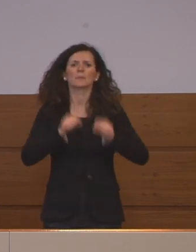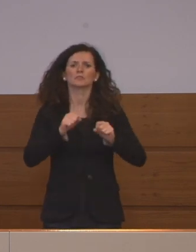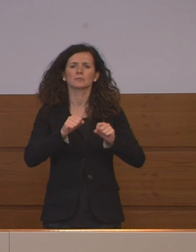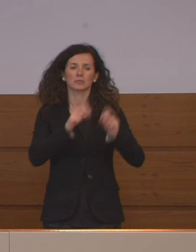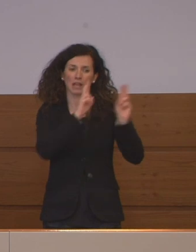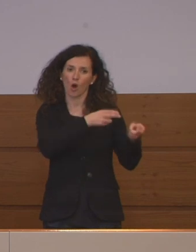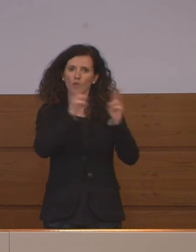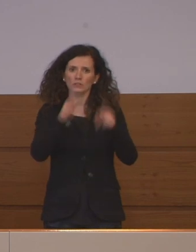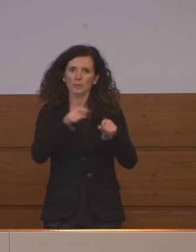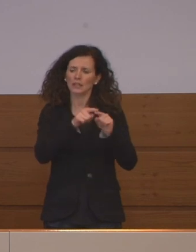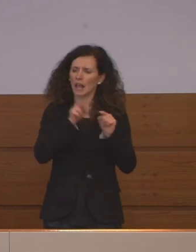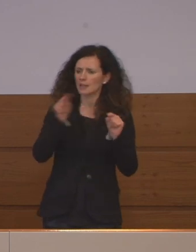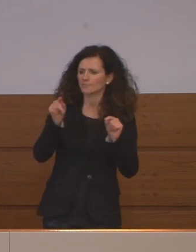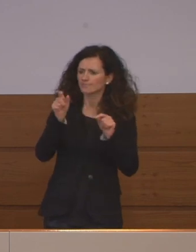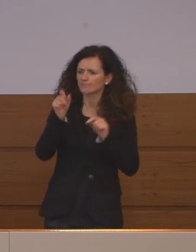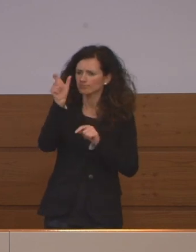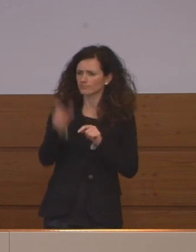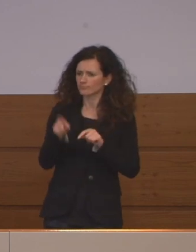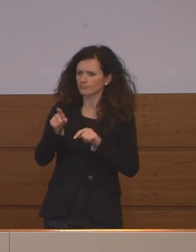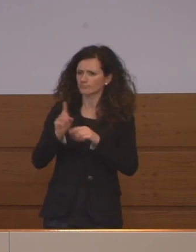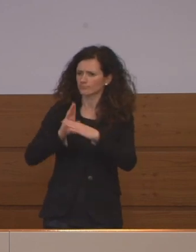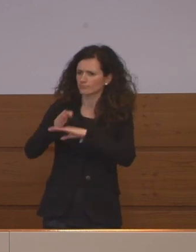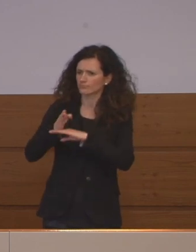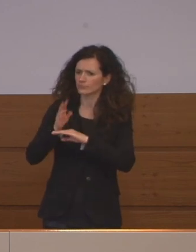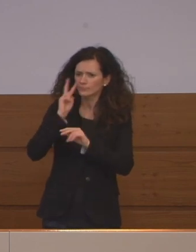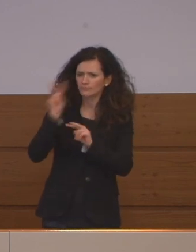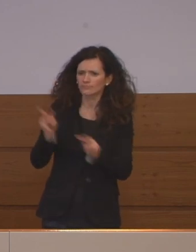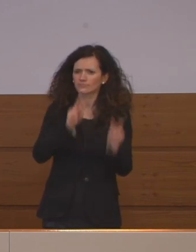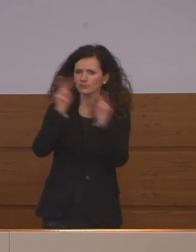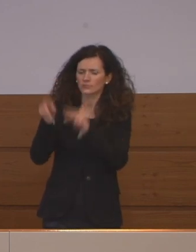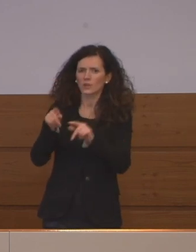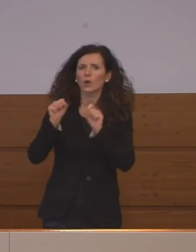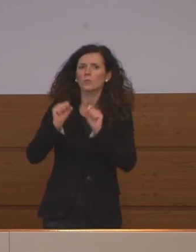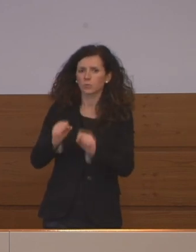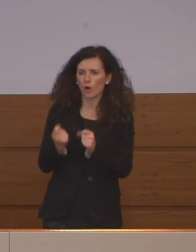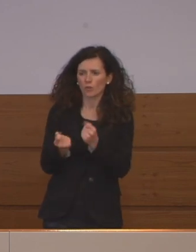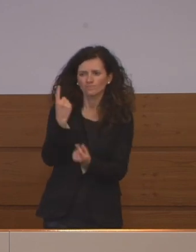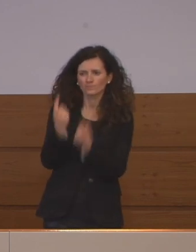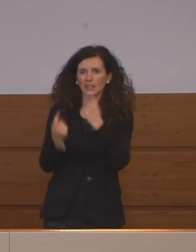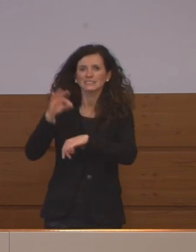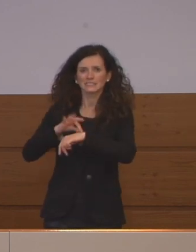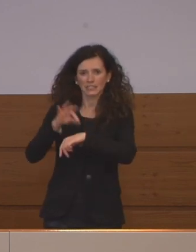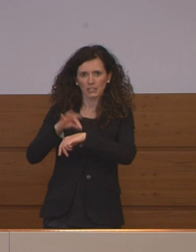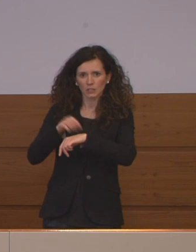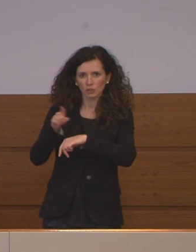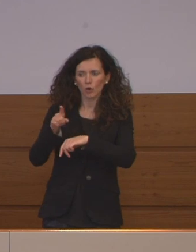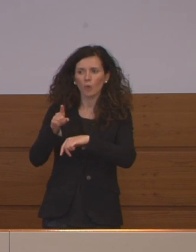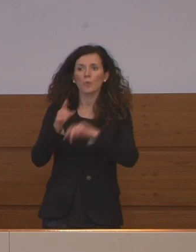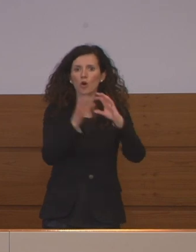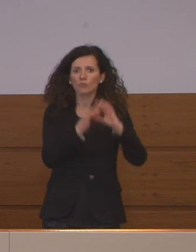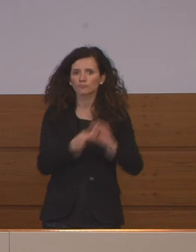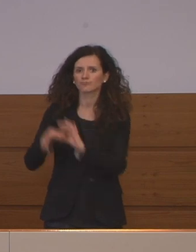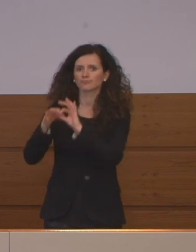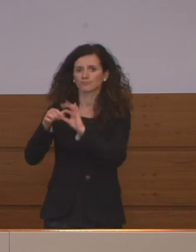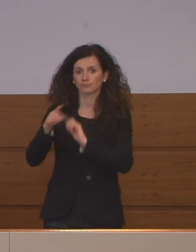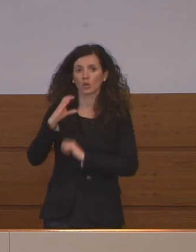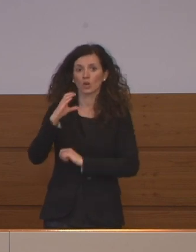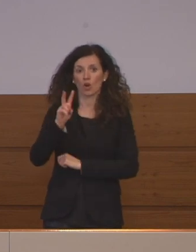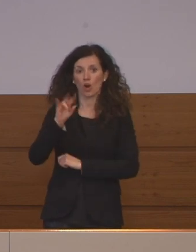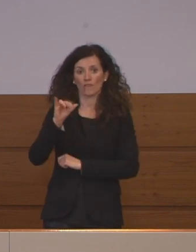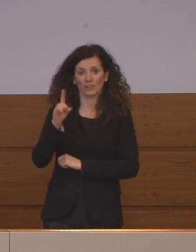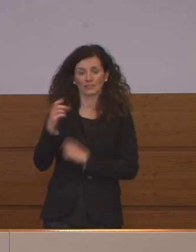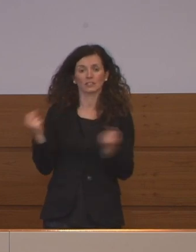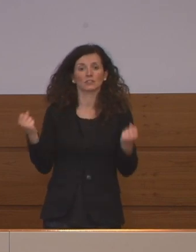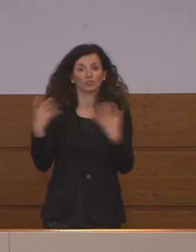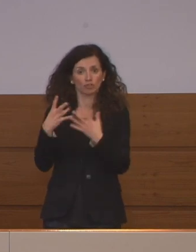intercettare immediatamente eventuali persone che dovessero presentare sintomi riconducibili al alcove il